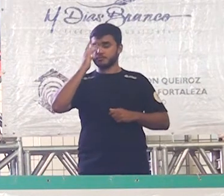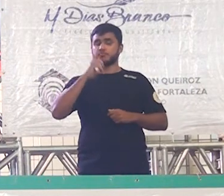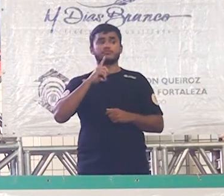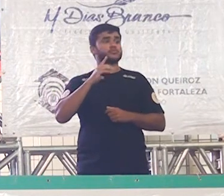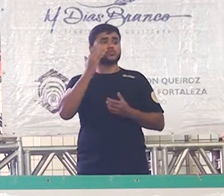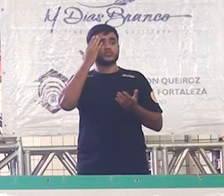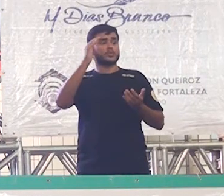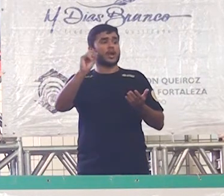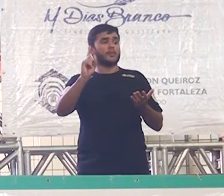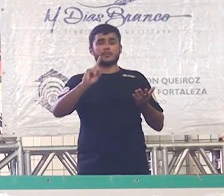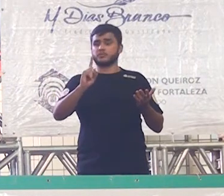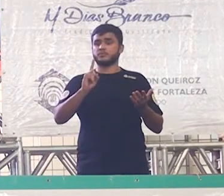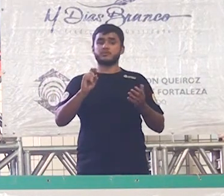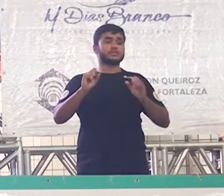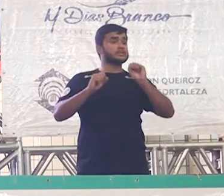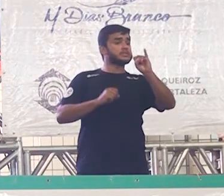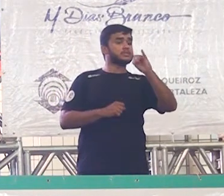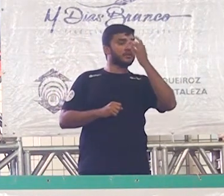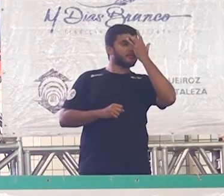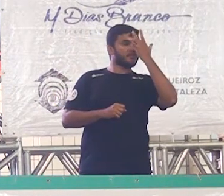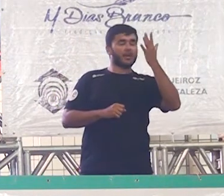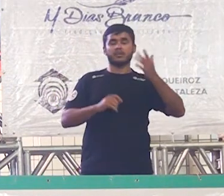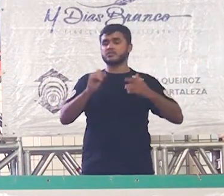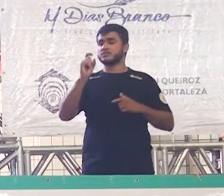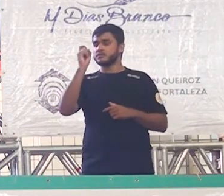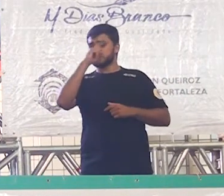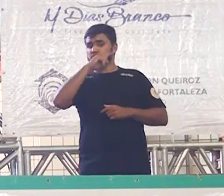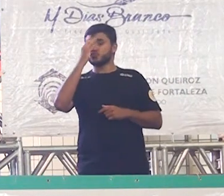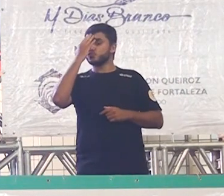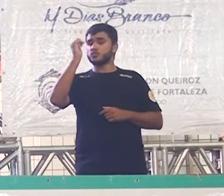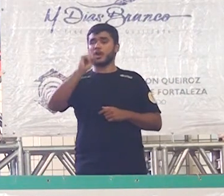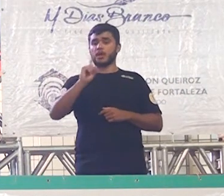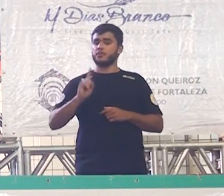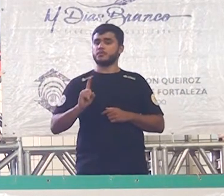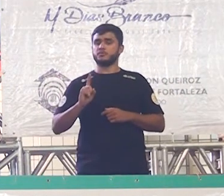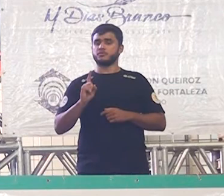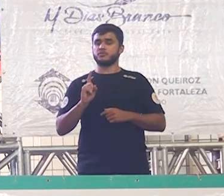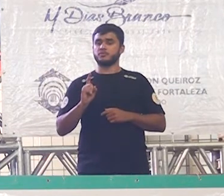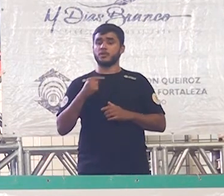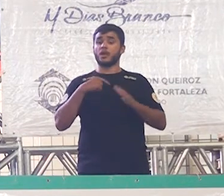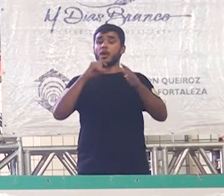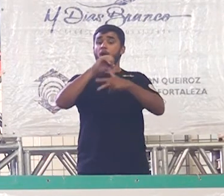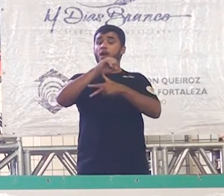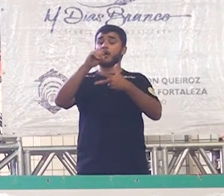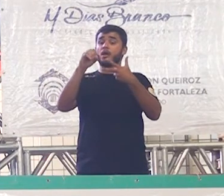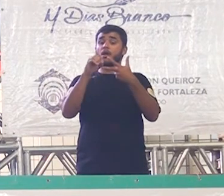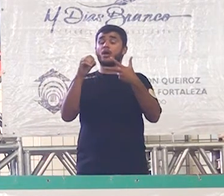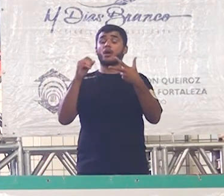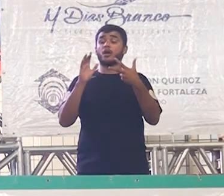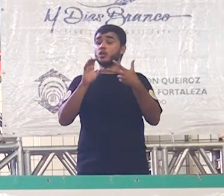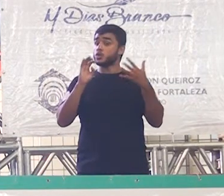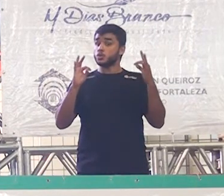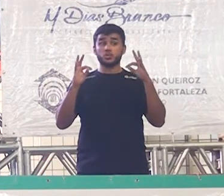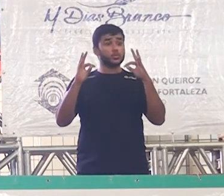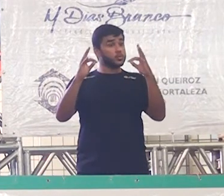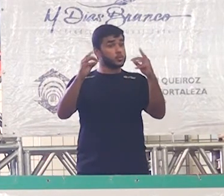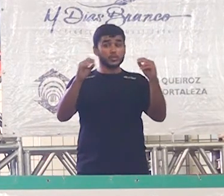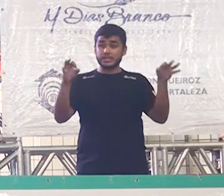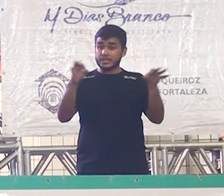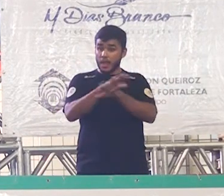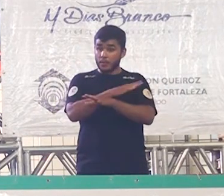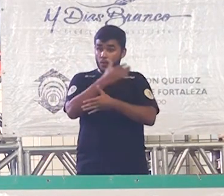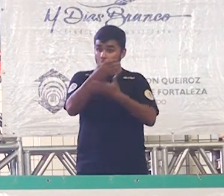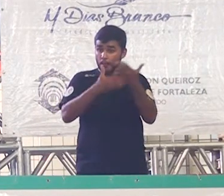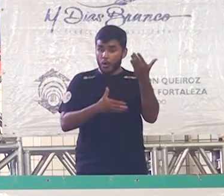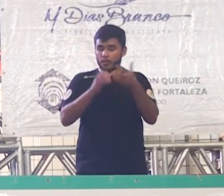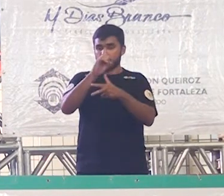como fácil ou difícil pela opinião pessoal. Então, como é que o Enem faz? Depois que todo mundo responde a